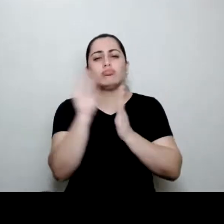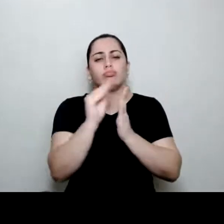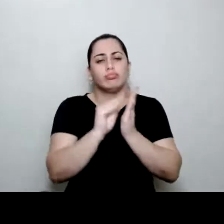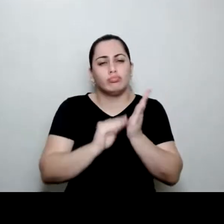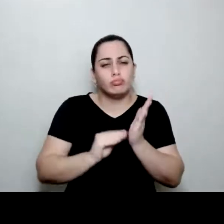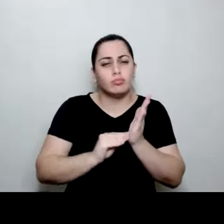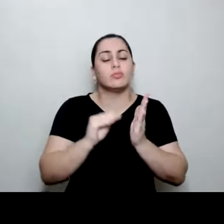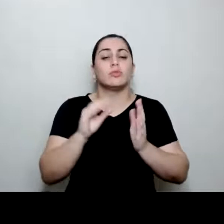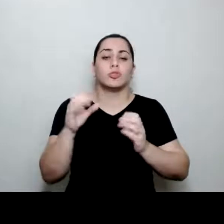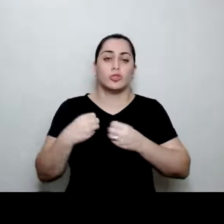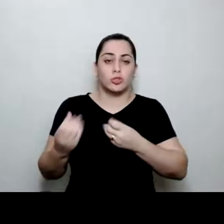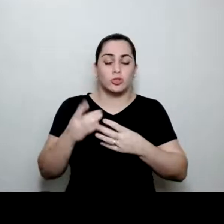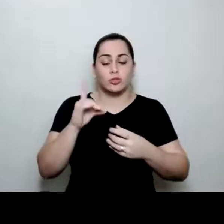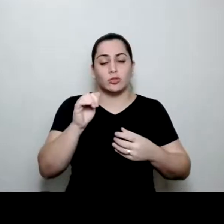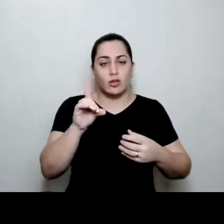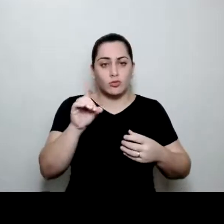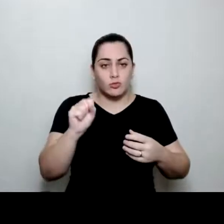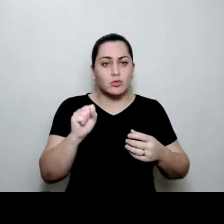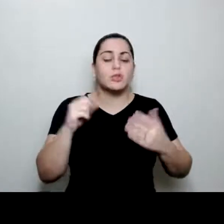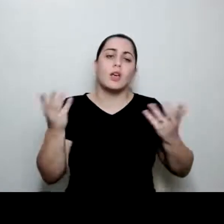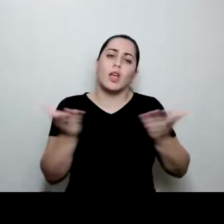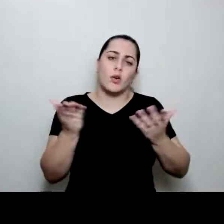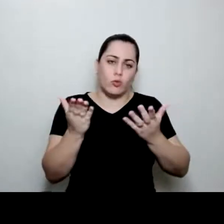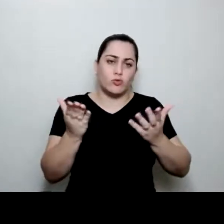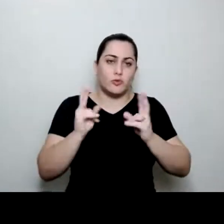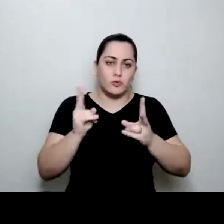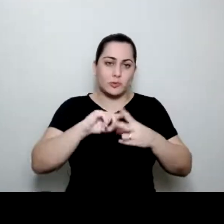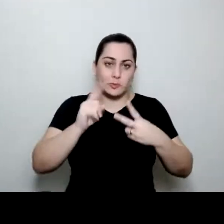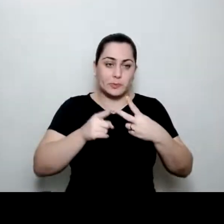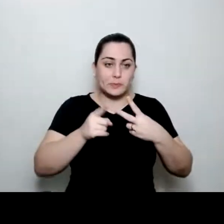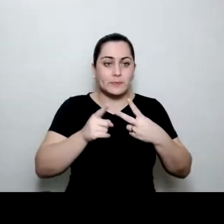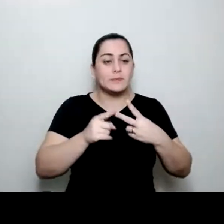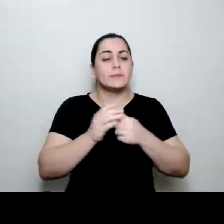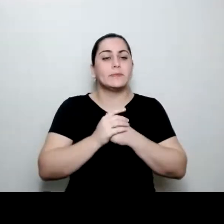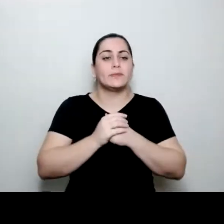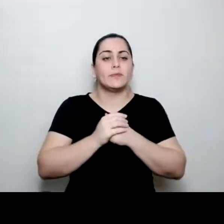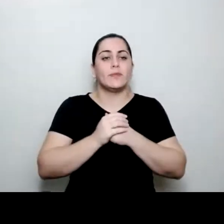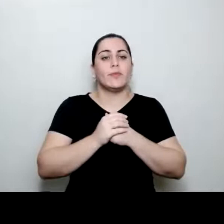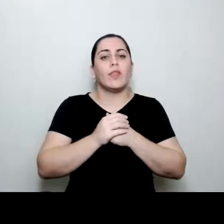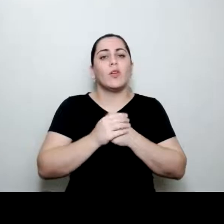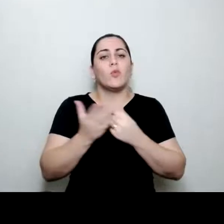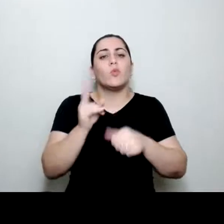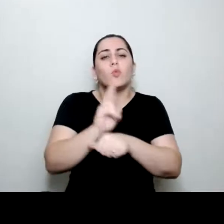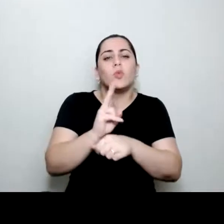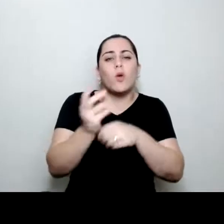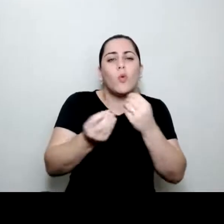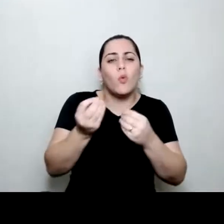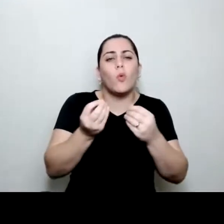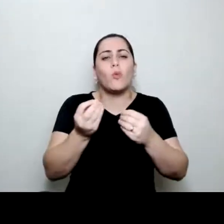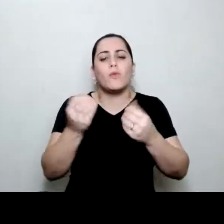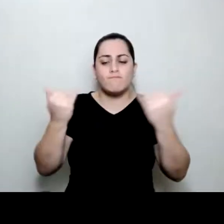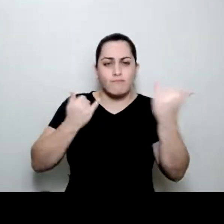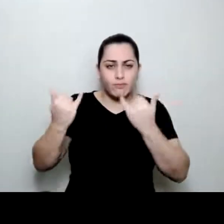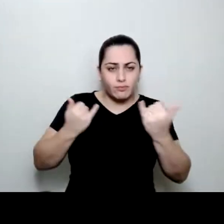e agora nós vamos para o próximo passo, né? Como cuidar desses dados para